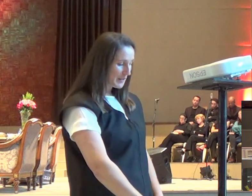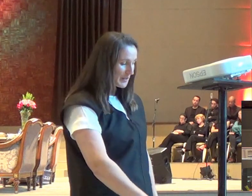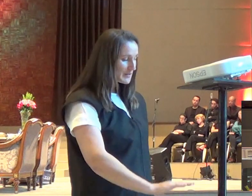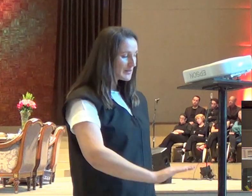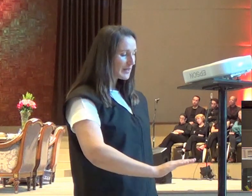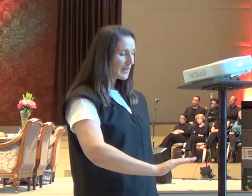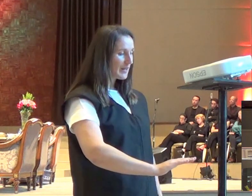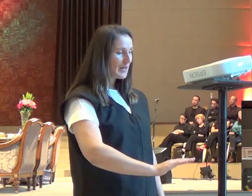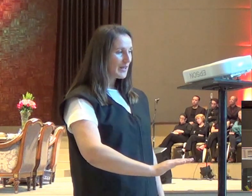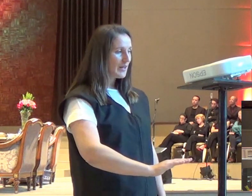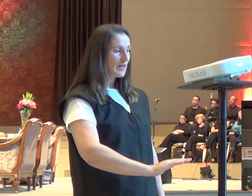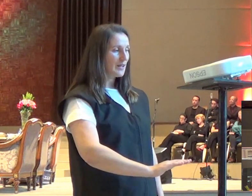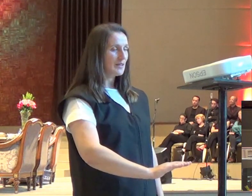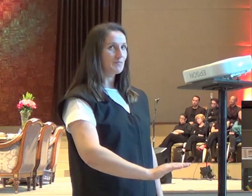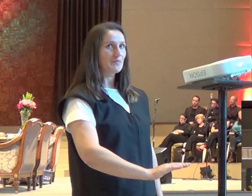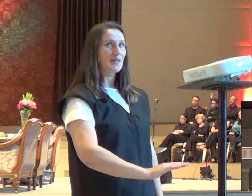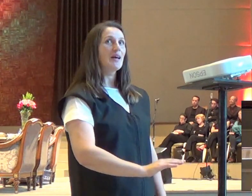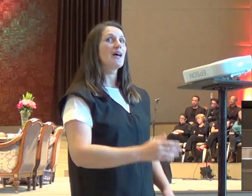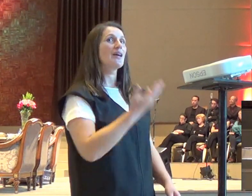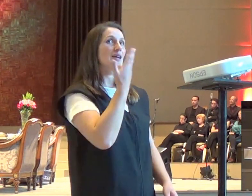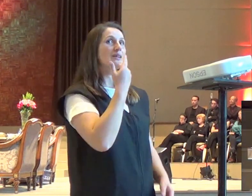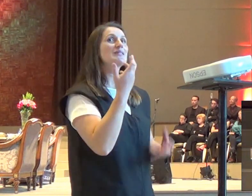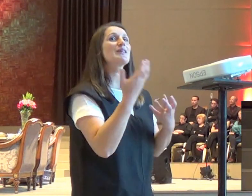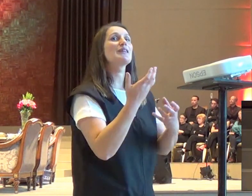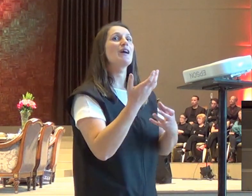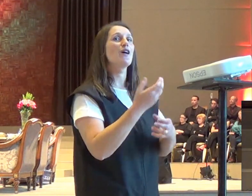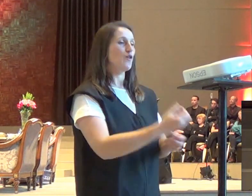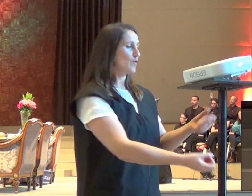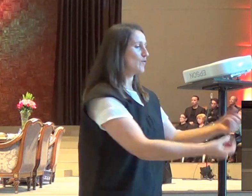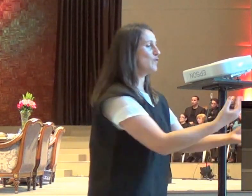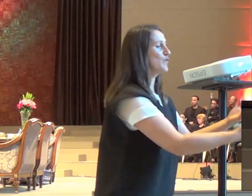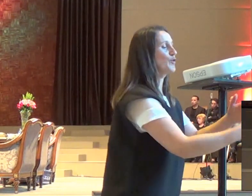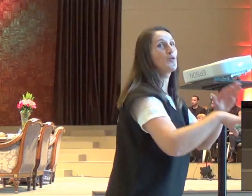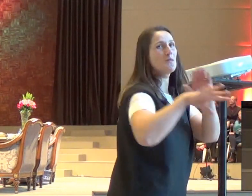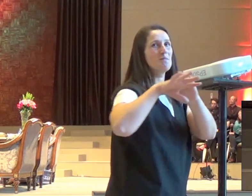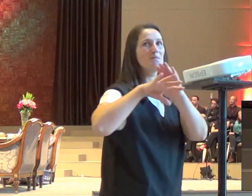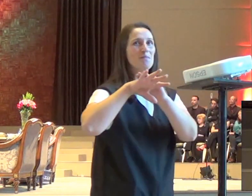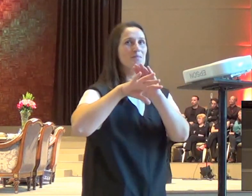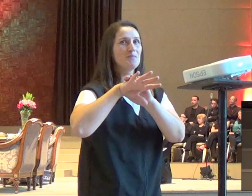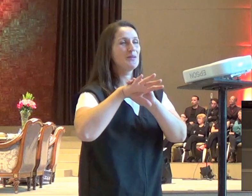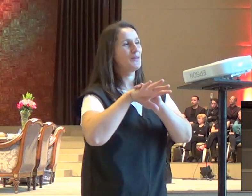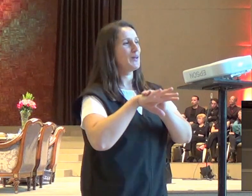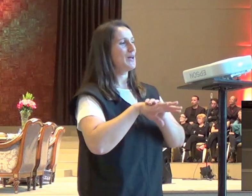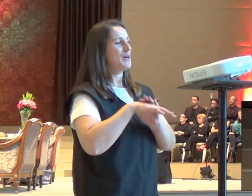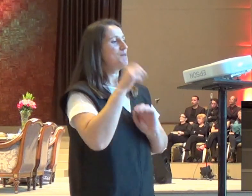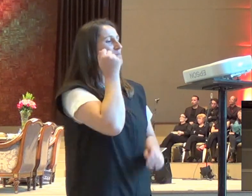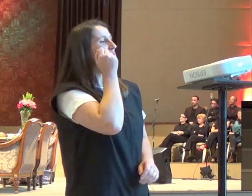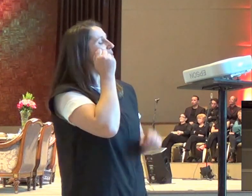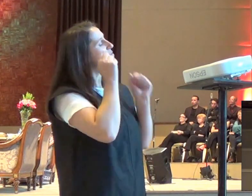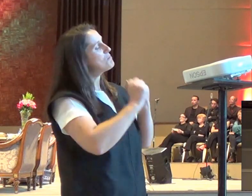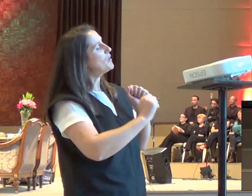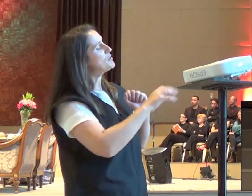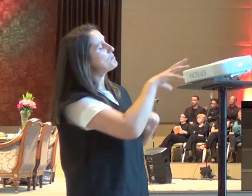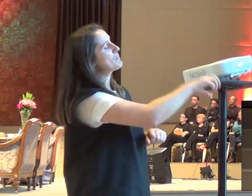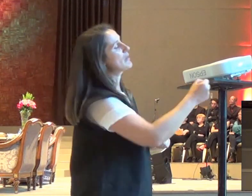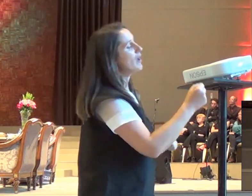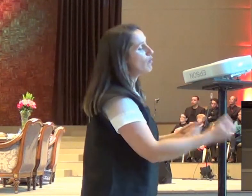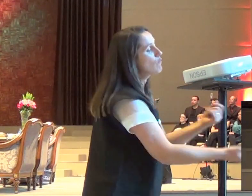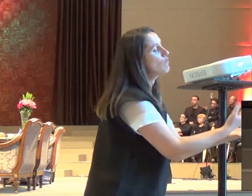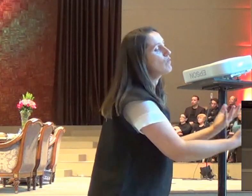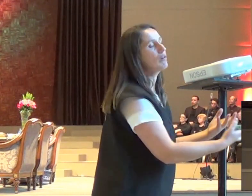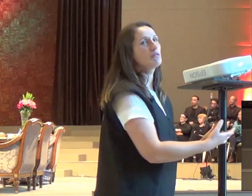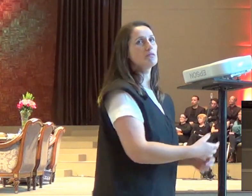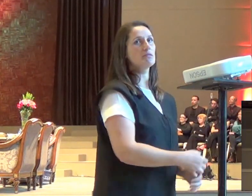e é muito comum a criança querer botar a mão no fogo literalmente ela olha aquilo e acha bonitinho que é pegar o fogo